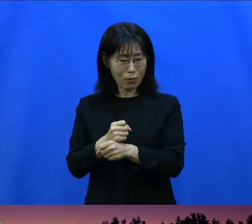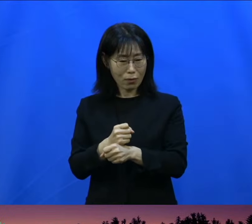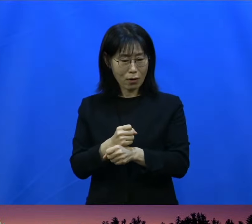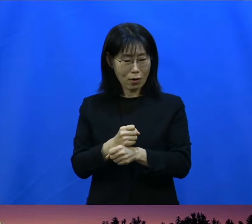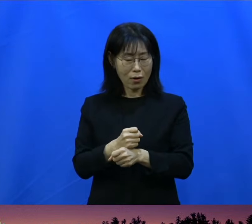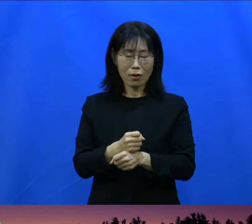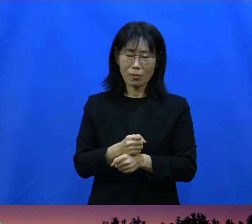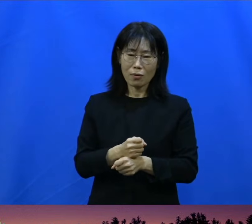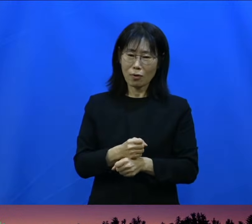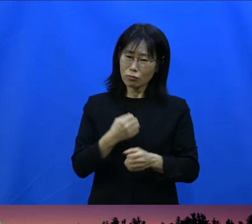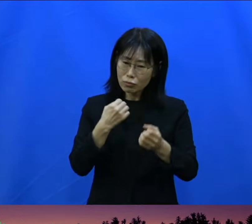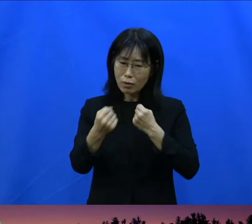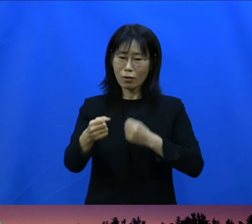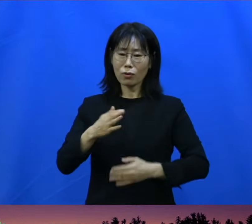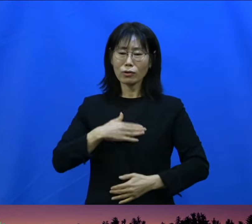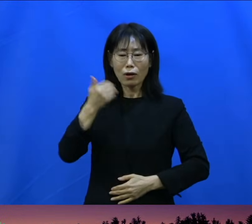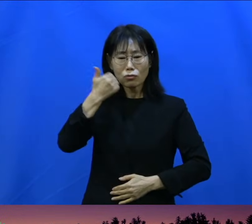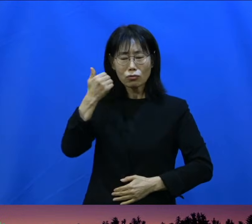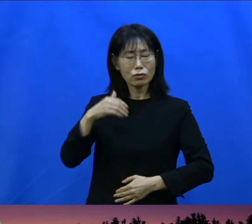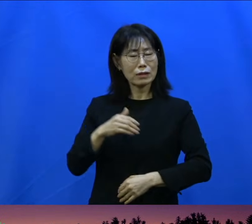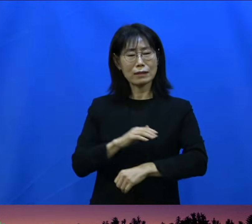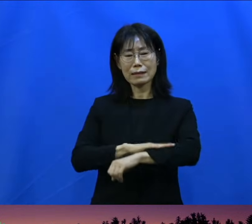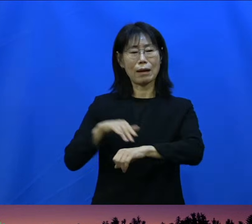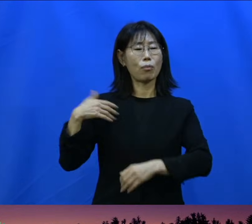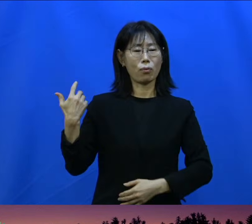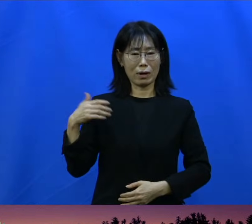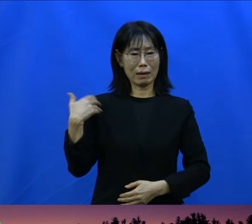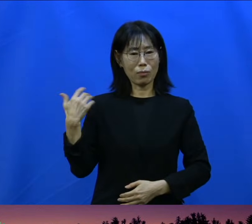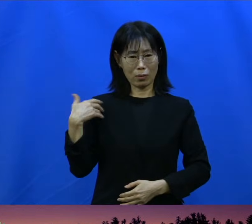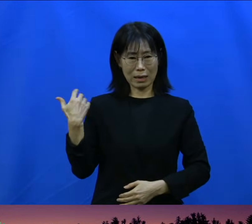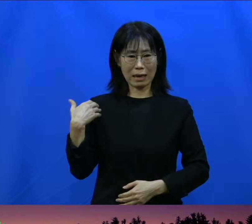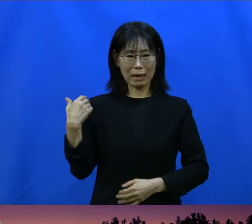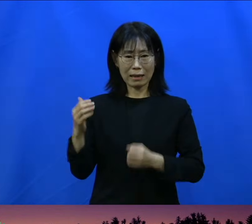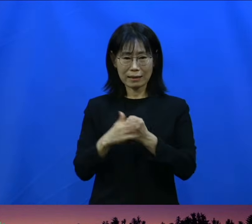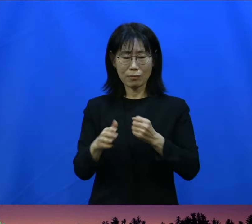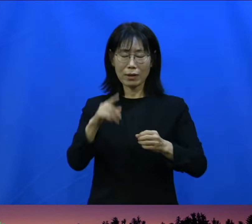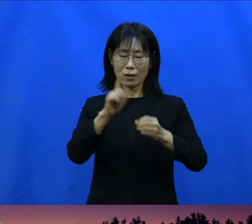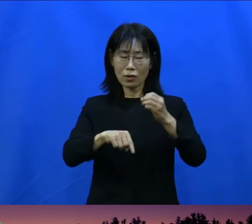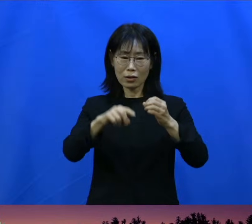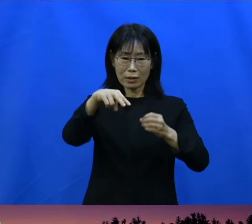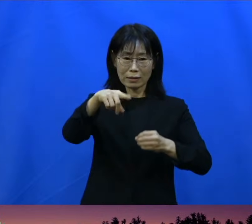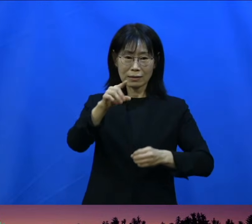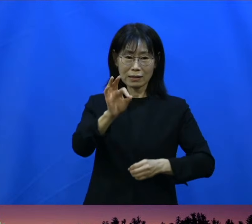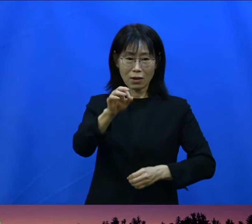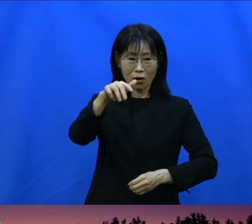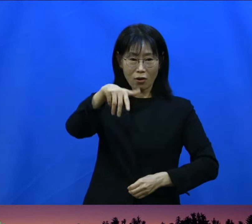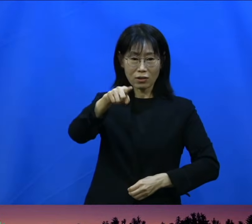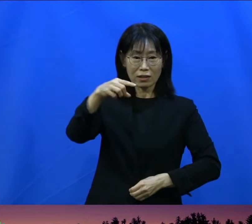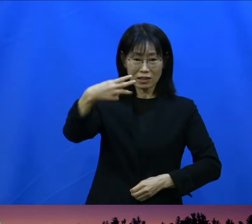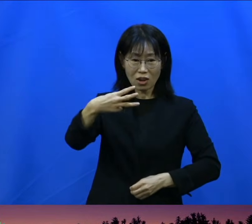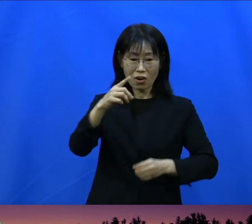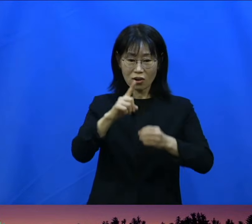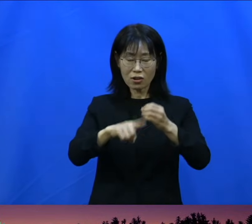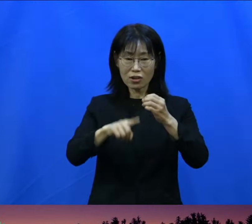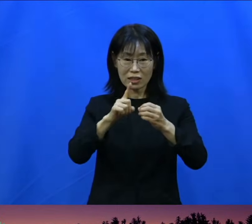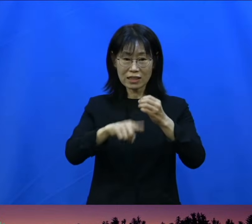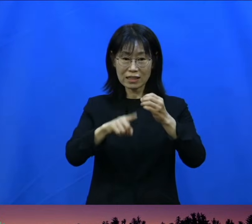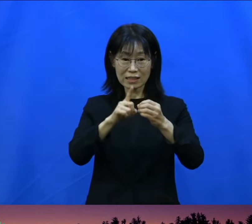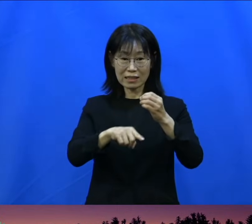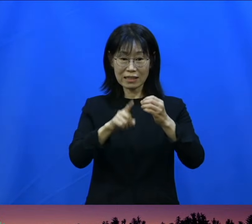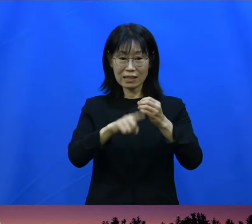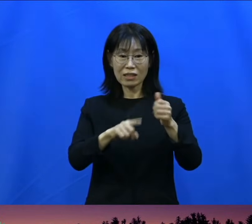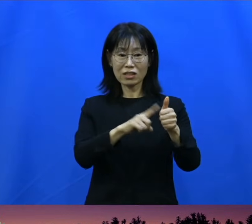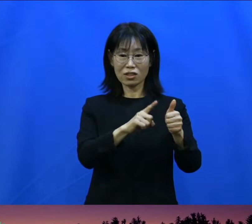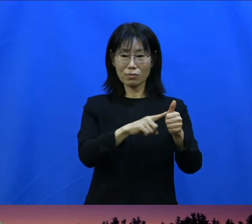여러분 자기 성찰에 한계가 있어요, 인간은. 그래서 성철 스님이 오래전에 돌아가신 이 불교계의